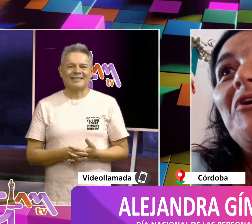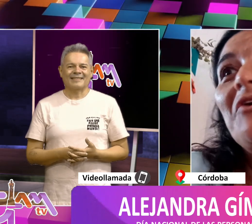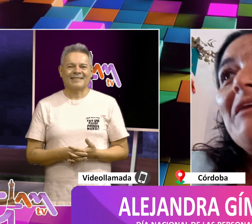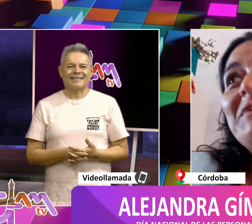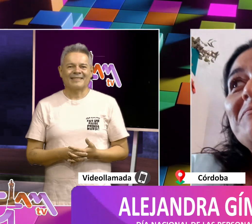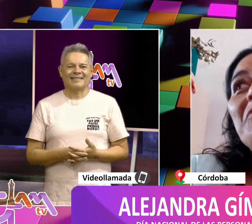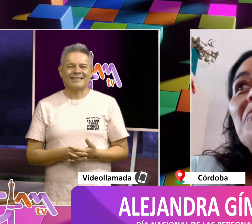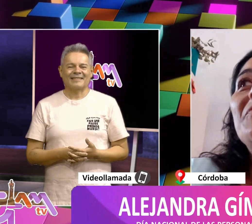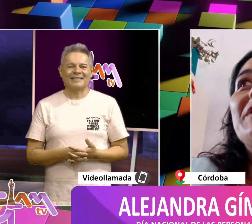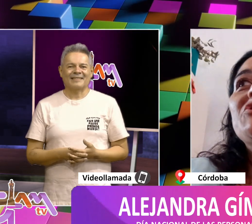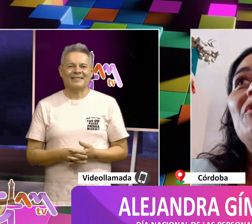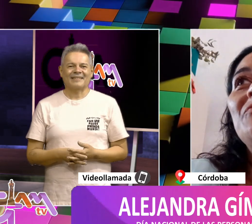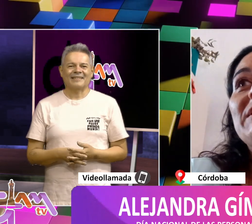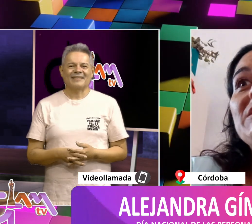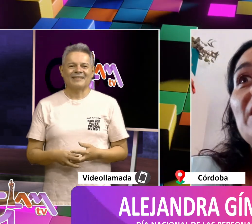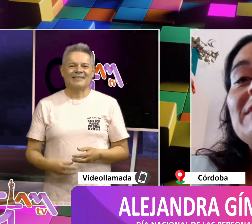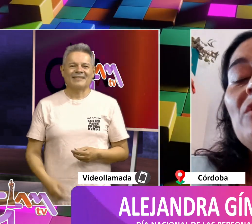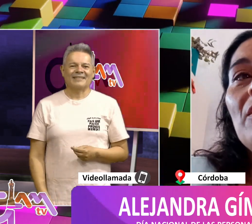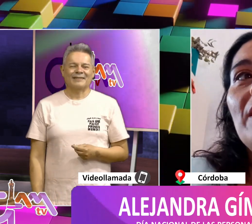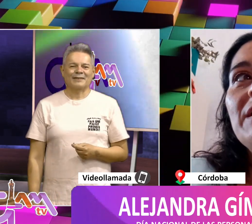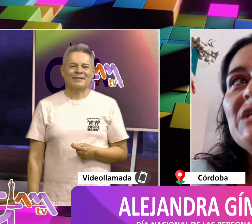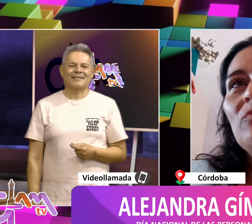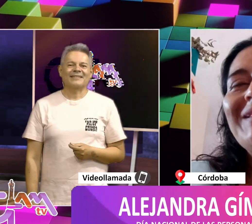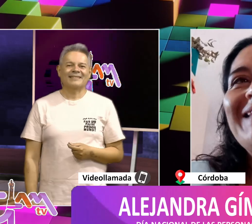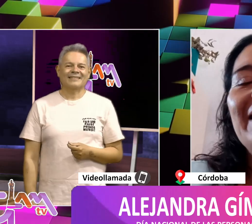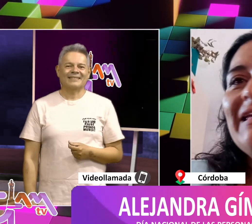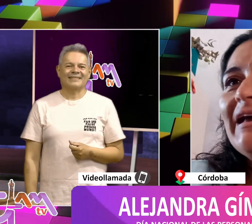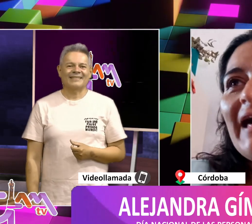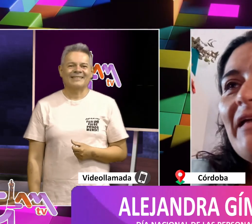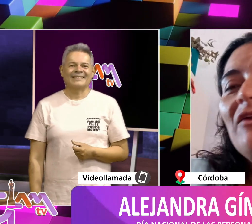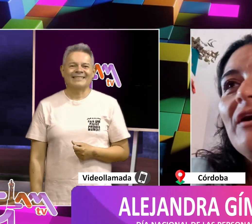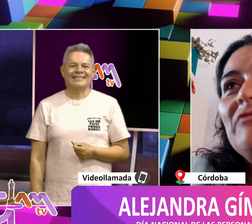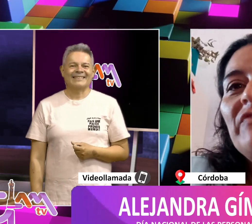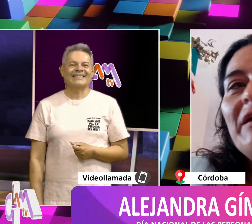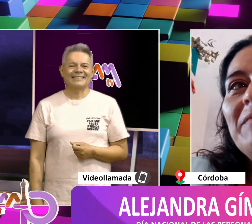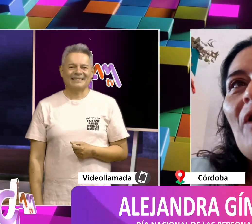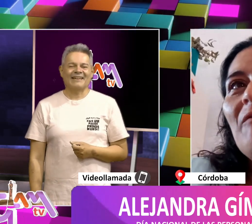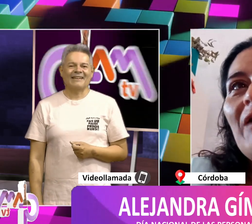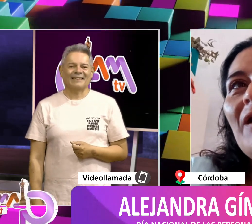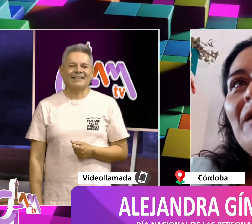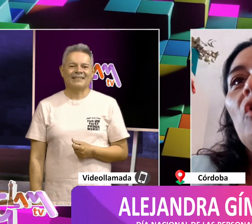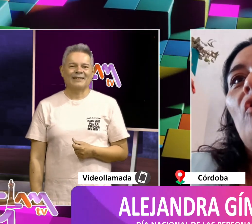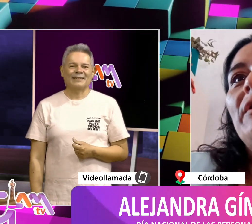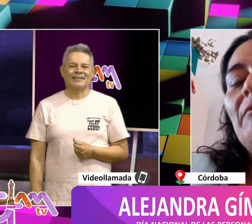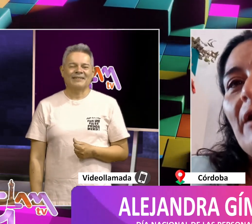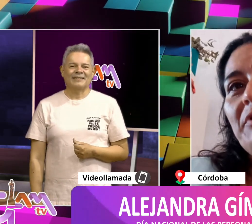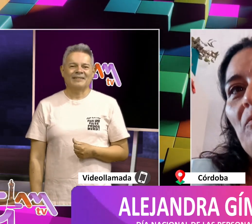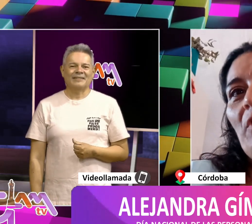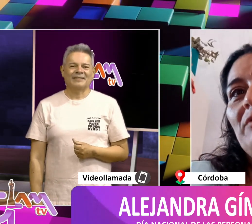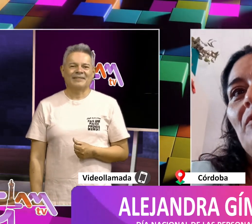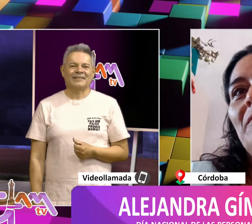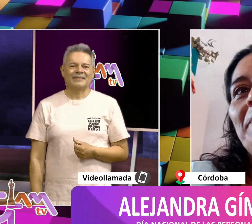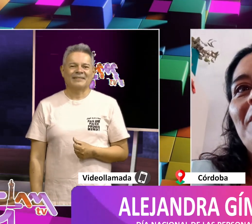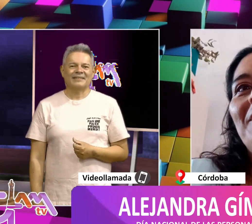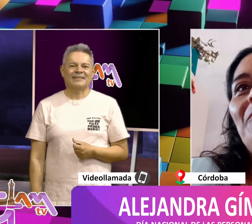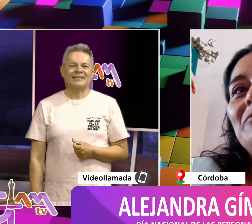me tocó en el mismo grupo que yo una chica que era sorda y ella no entendía nada de lo que el enfermero hablaba con el barbijo